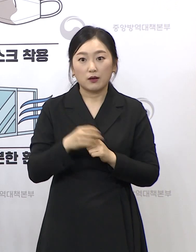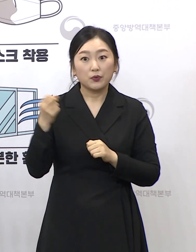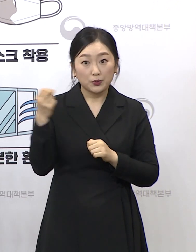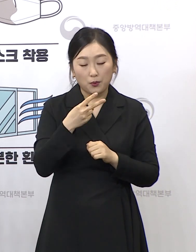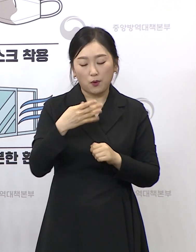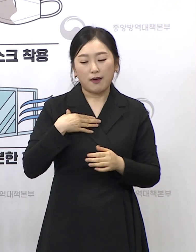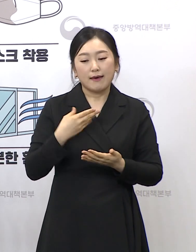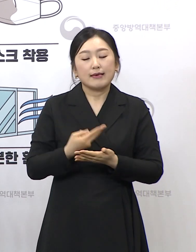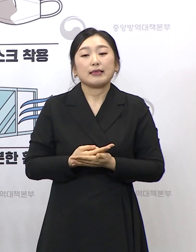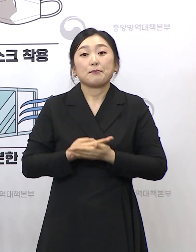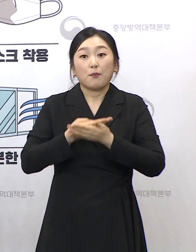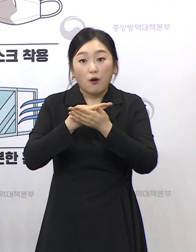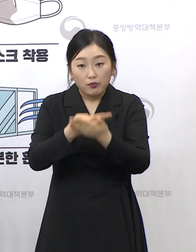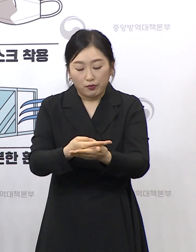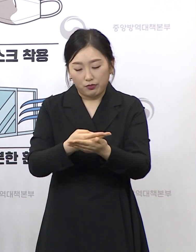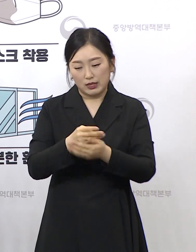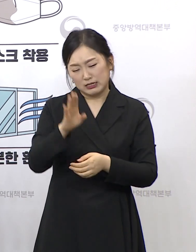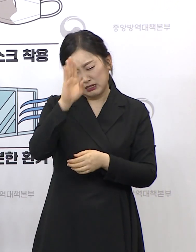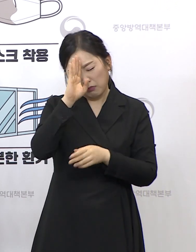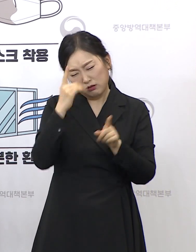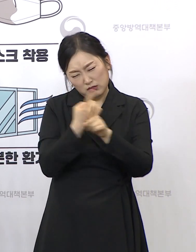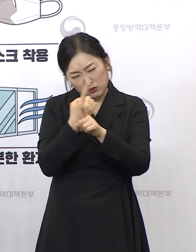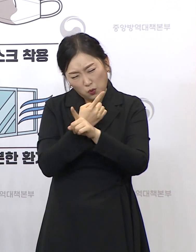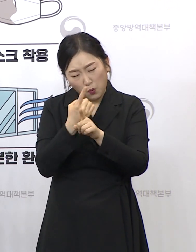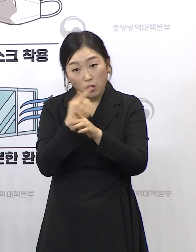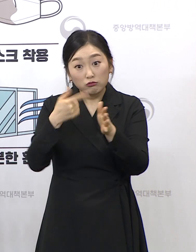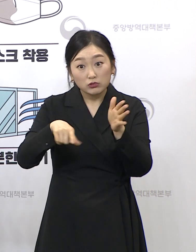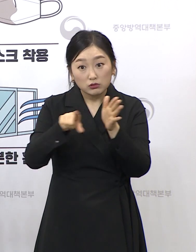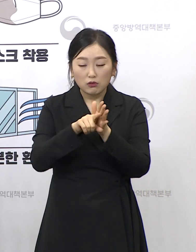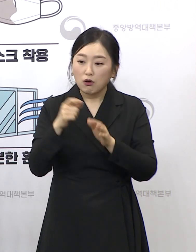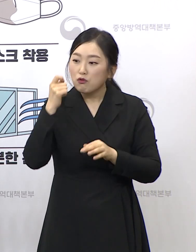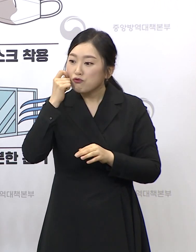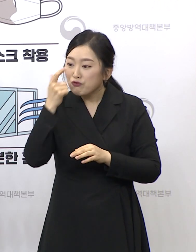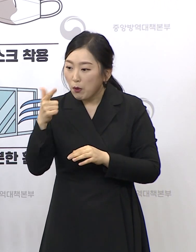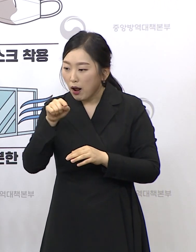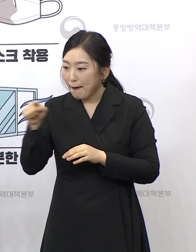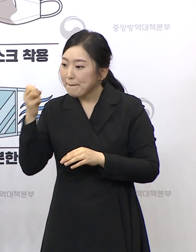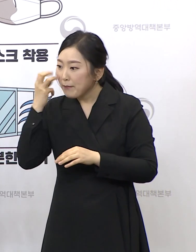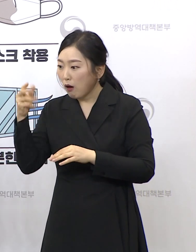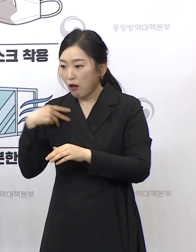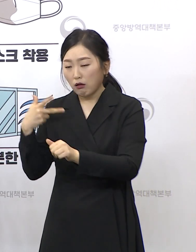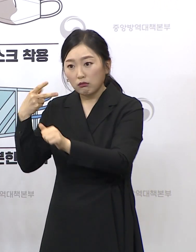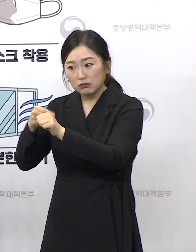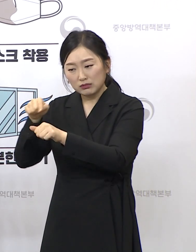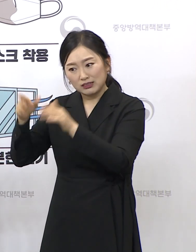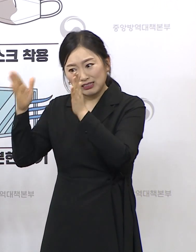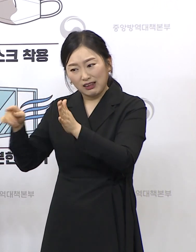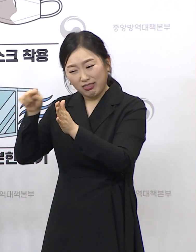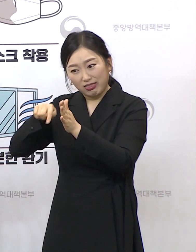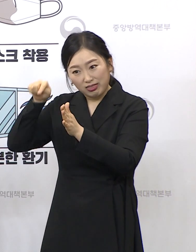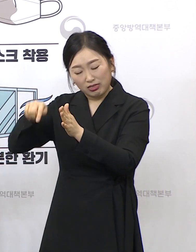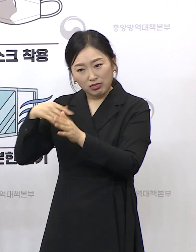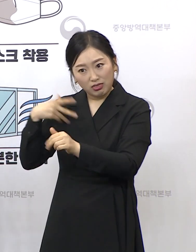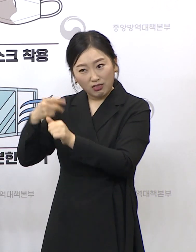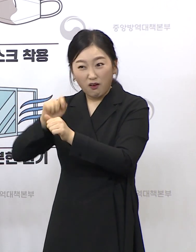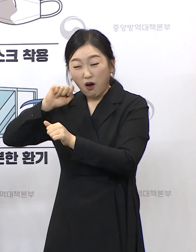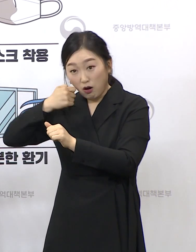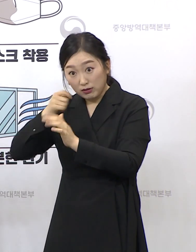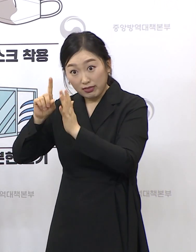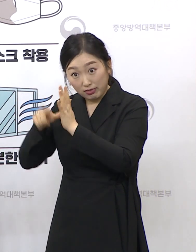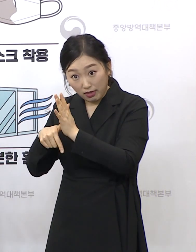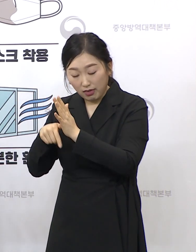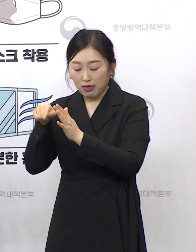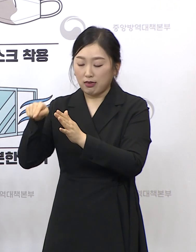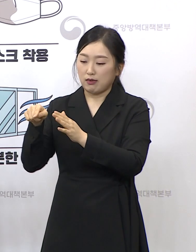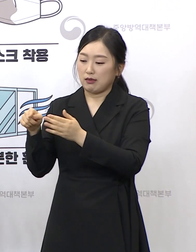등의 사유로 6개월에서 8개월에 추가 접종이 불가능한 경우로서 이런 경우에는 기본 접종 완료